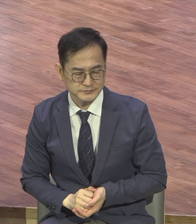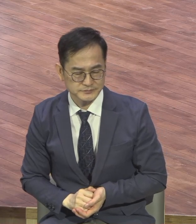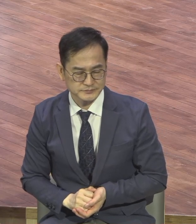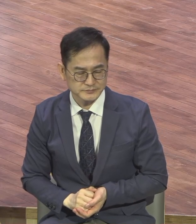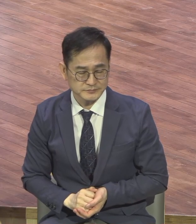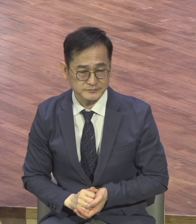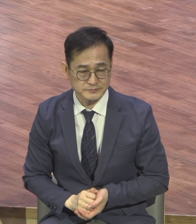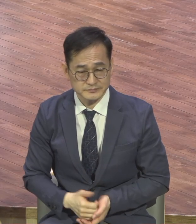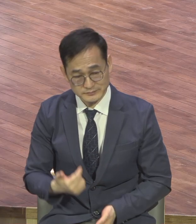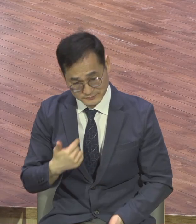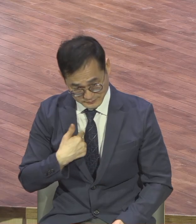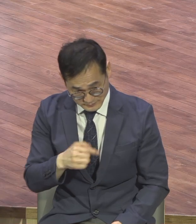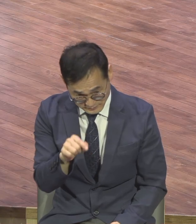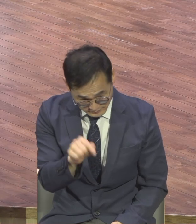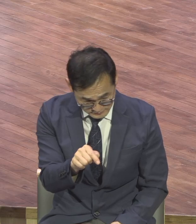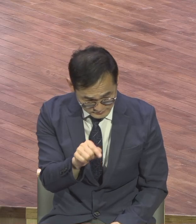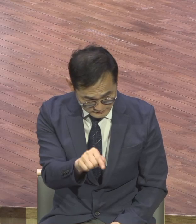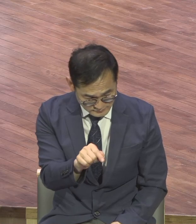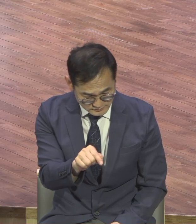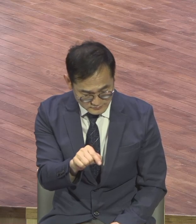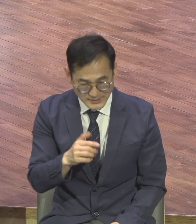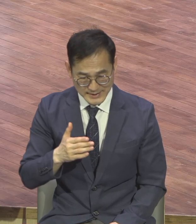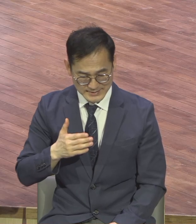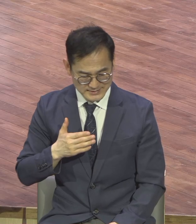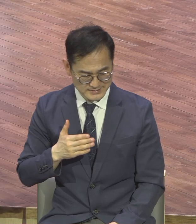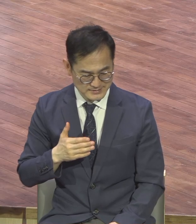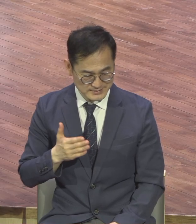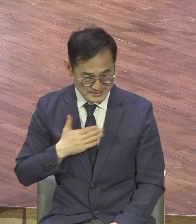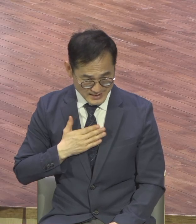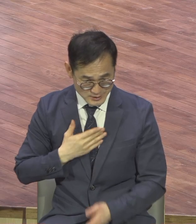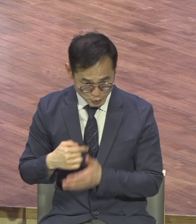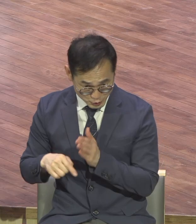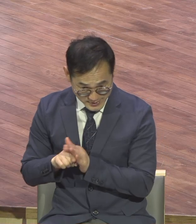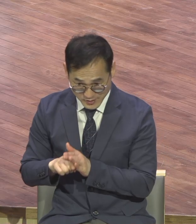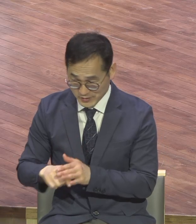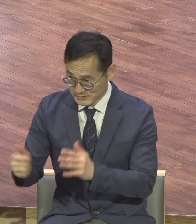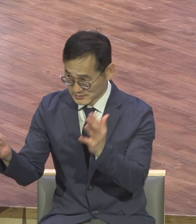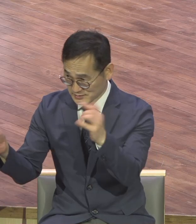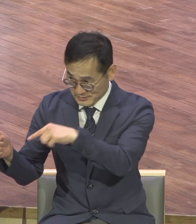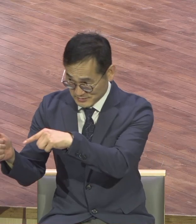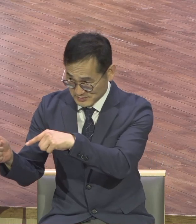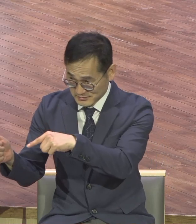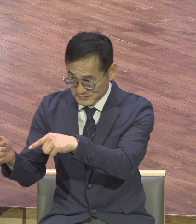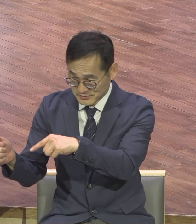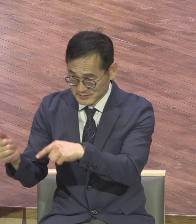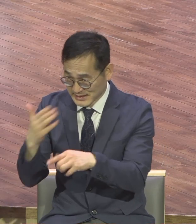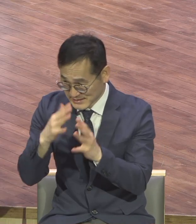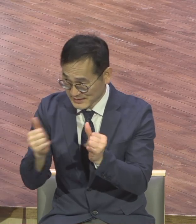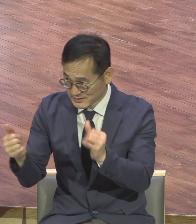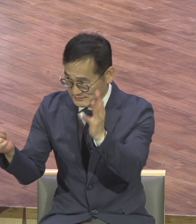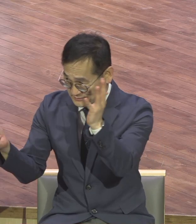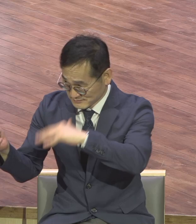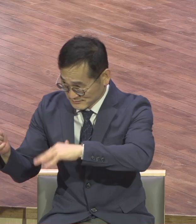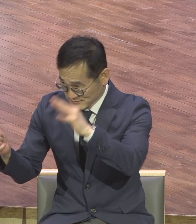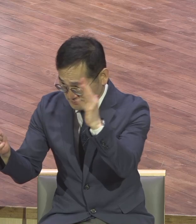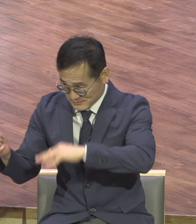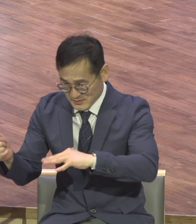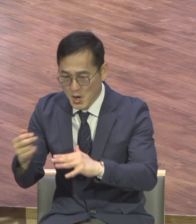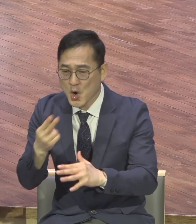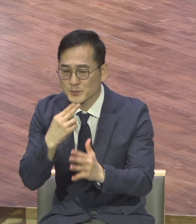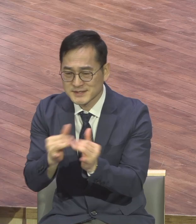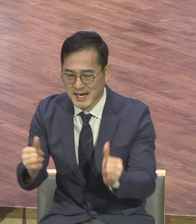무엇이냐? 내가 나를 위하여 바알에게 무릎 꿇지 아니한 사람 7천명을 남겨두었다